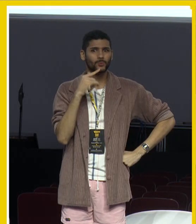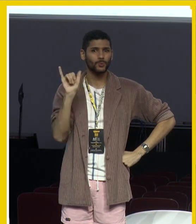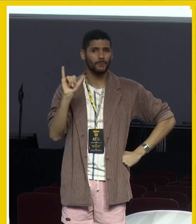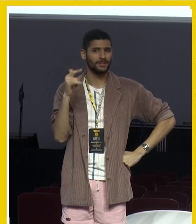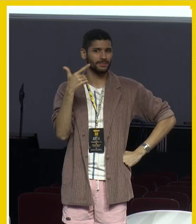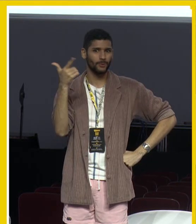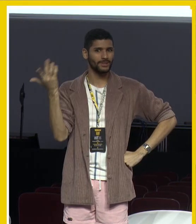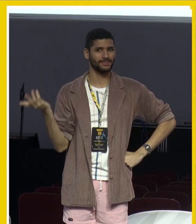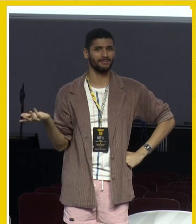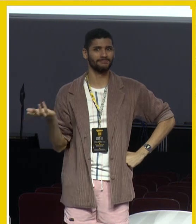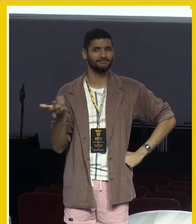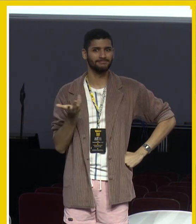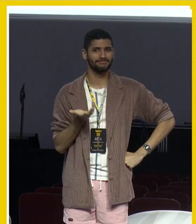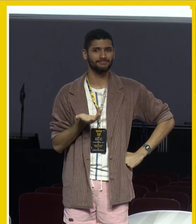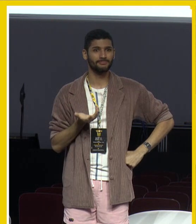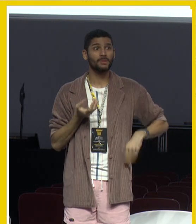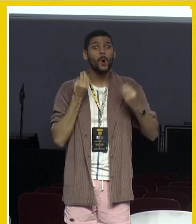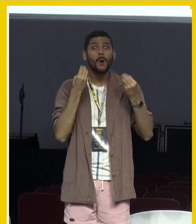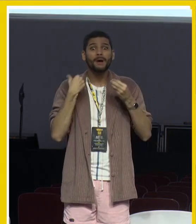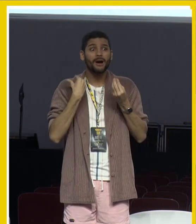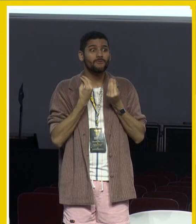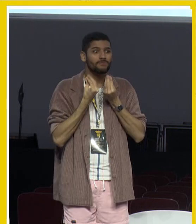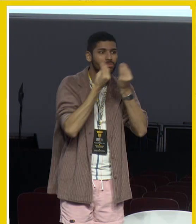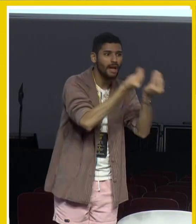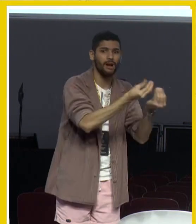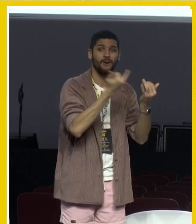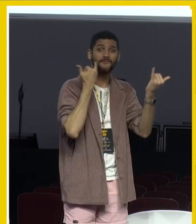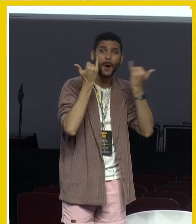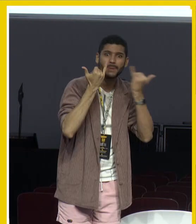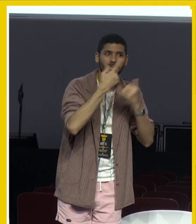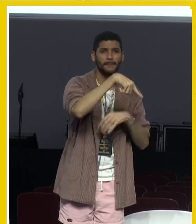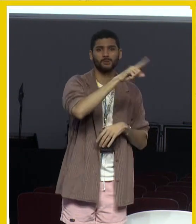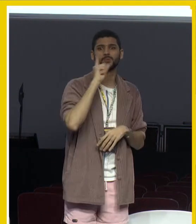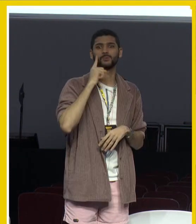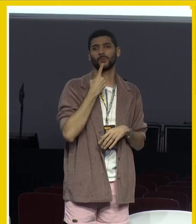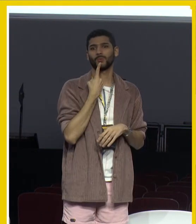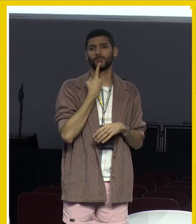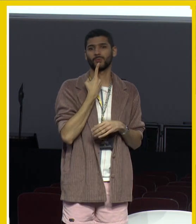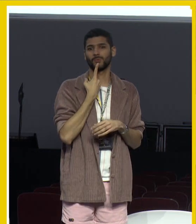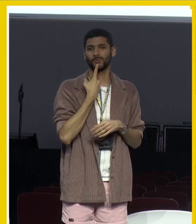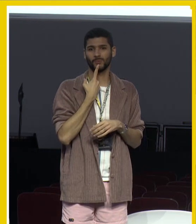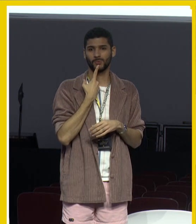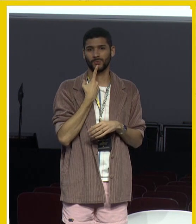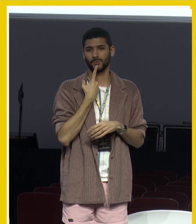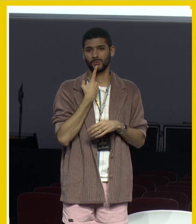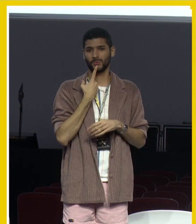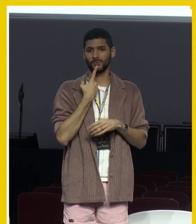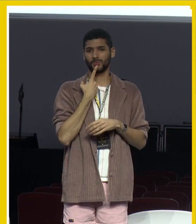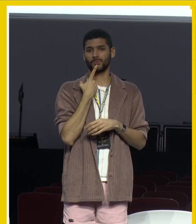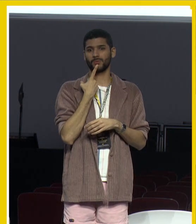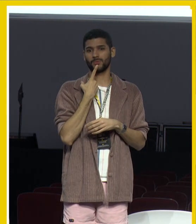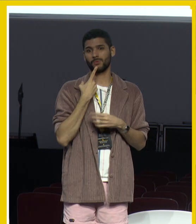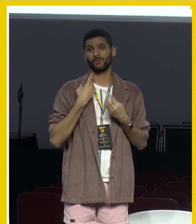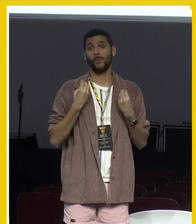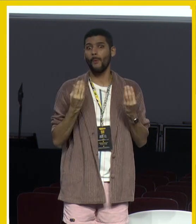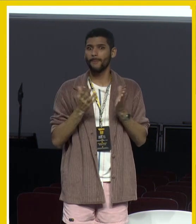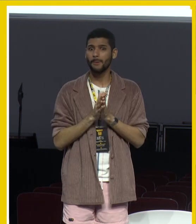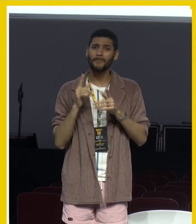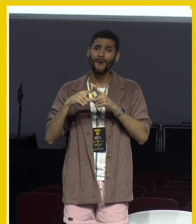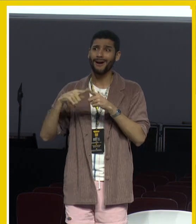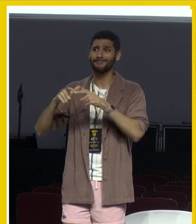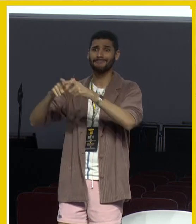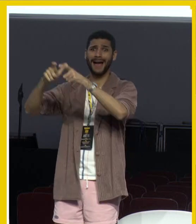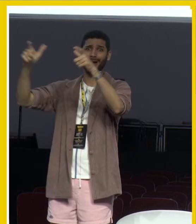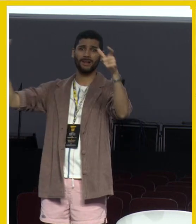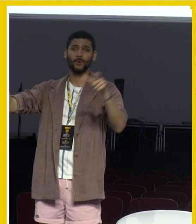meu canal porque os surdos não tem canal são os ouvintes têm canais do sus não tem canal e aí eu posso criar canais para dar informações para os surdos